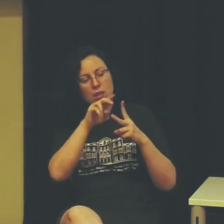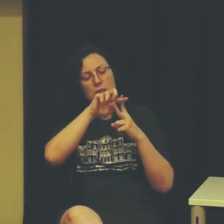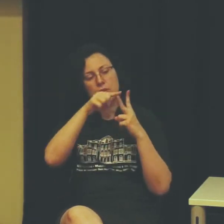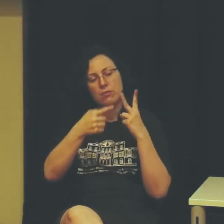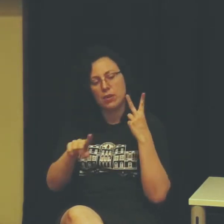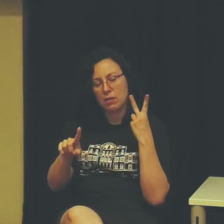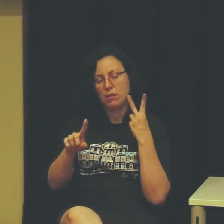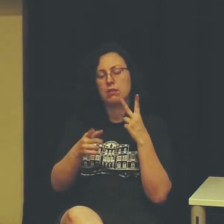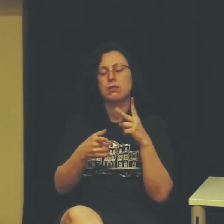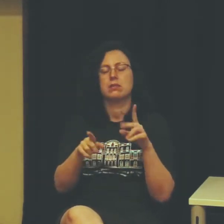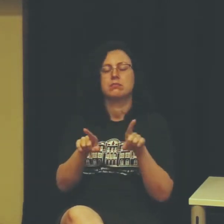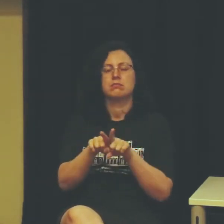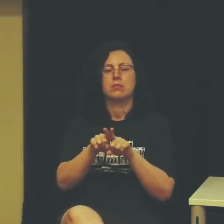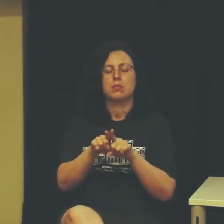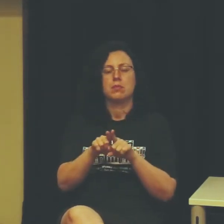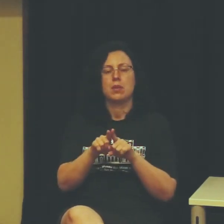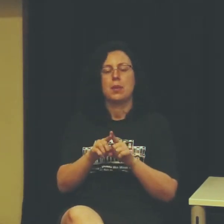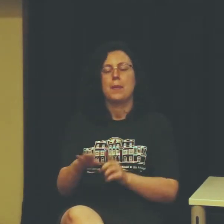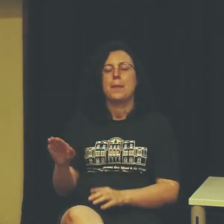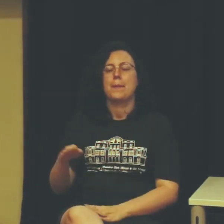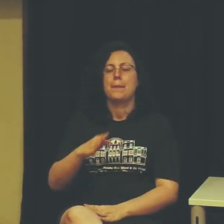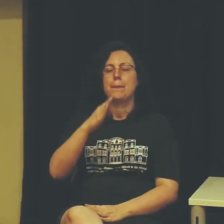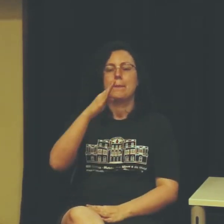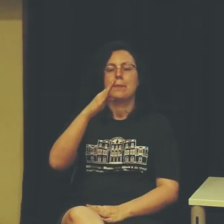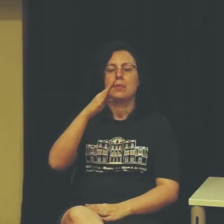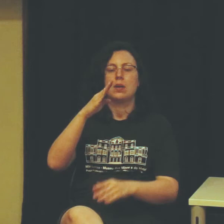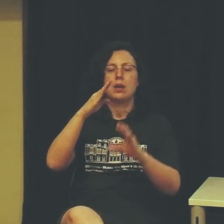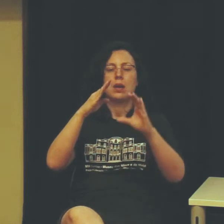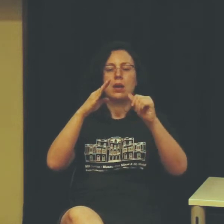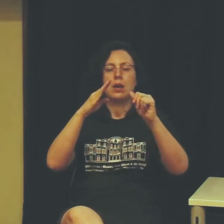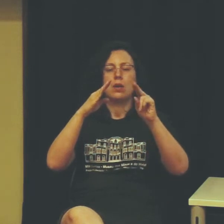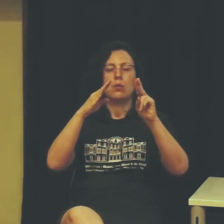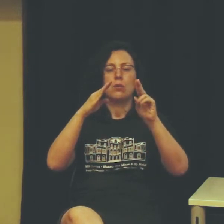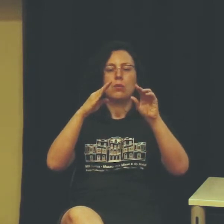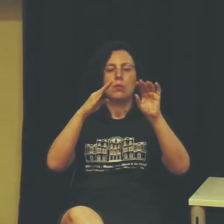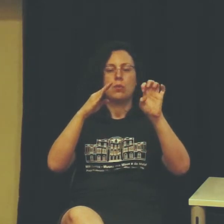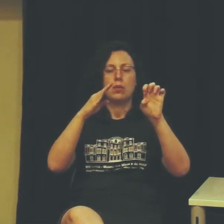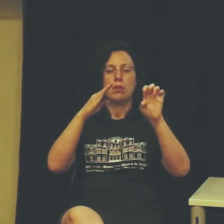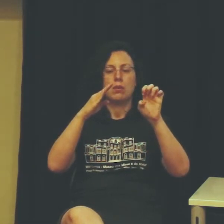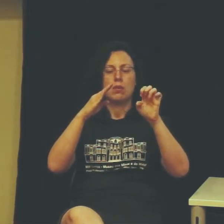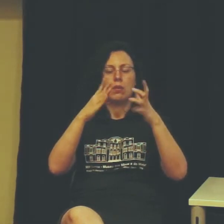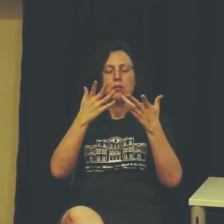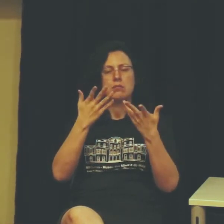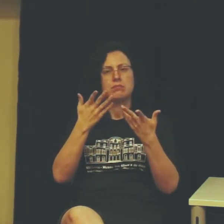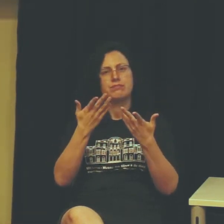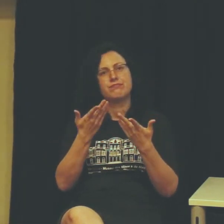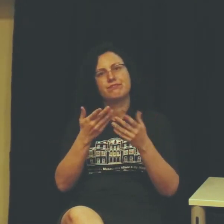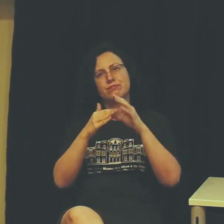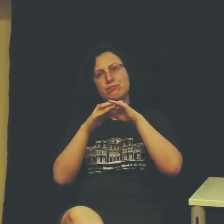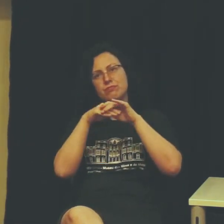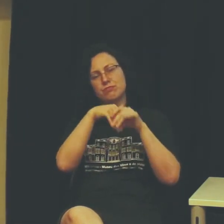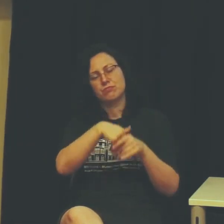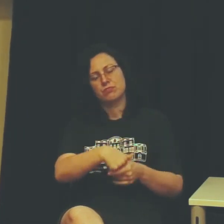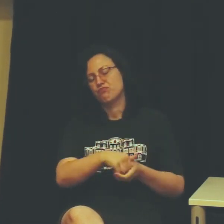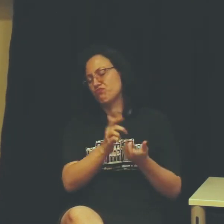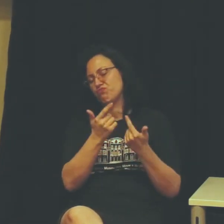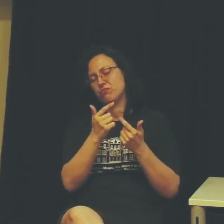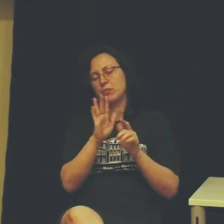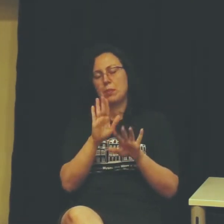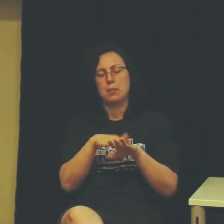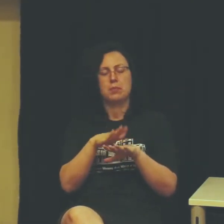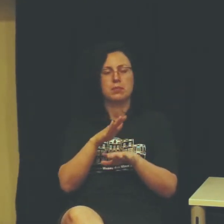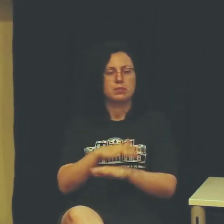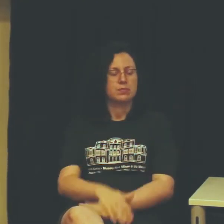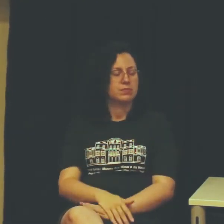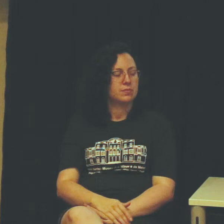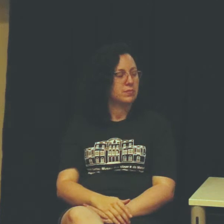Pico do Cauê, que praticamente não existe mais em Itabira, foi encontrado paládio lá também. Nesses dois pontos aqui, lembrem, né, desses aqui que